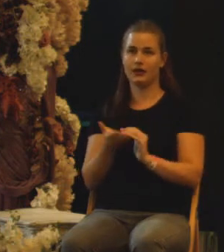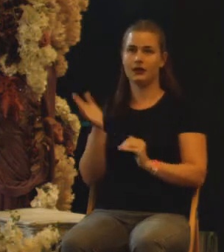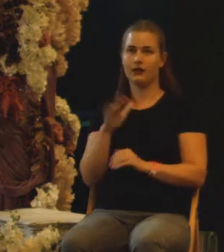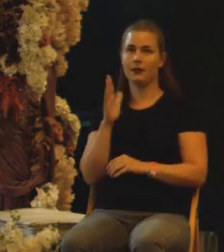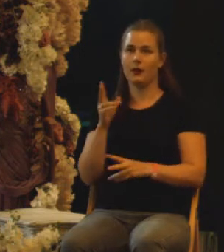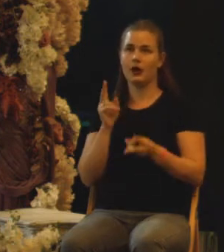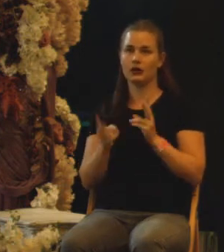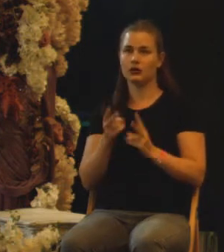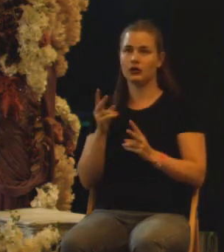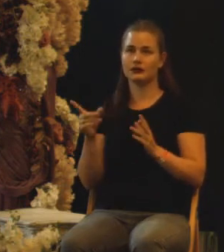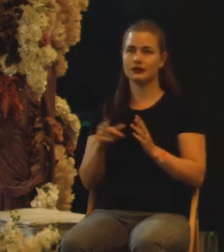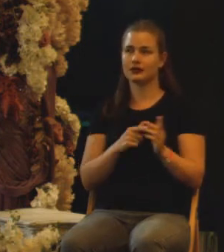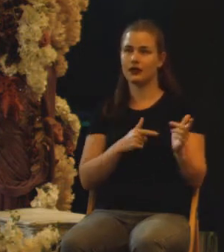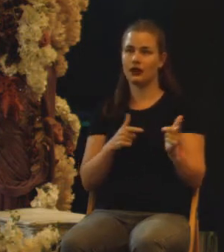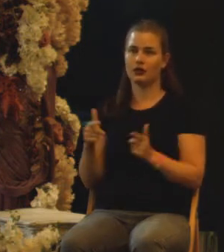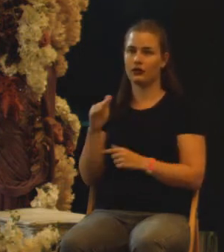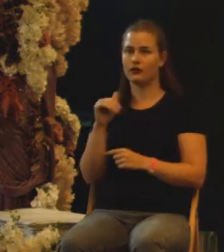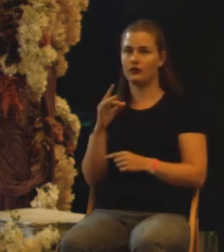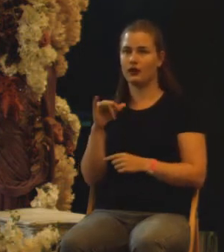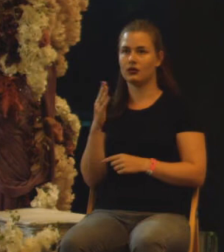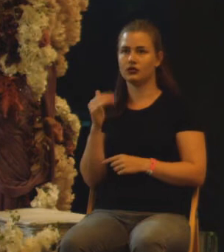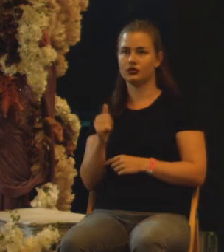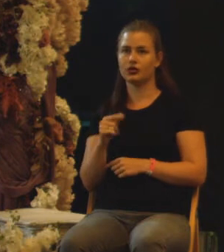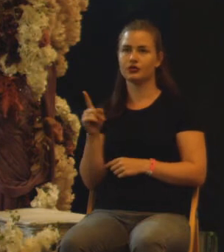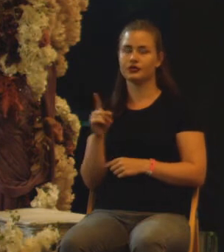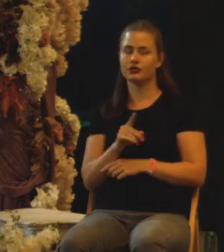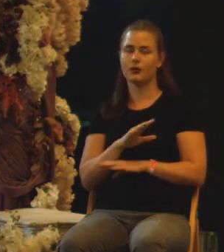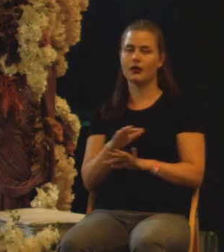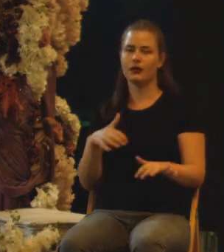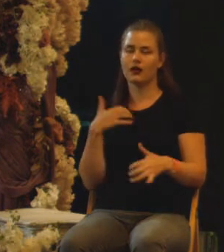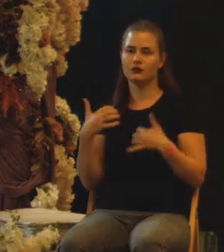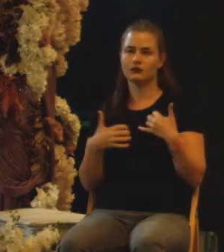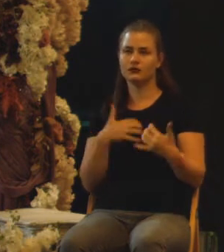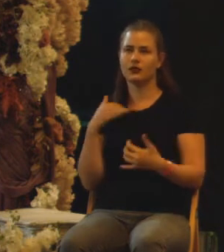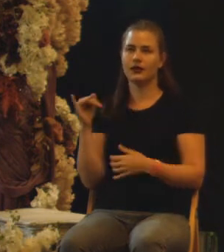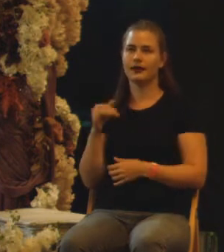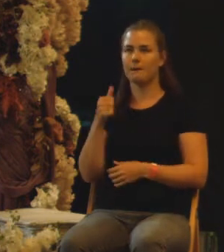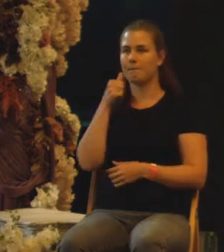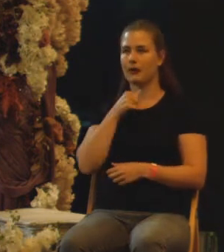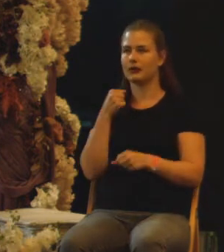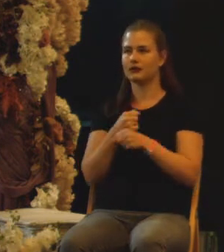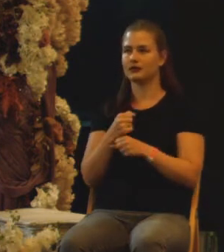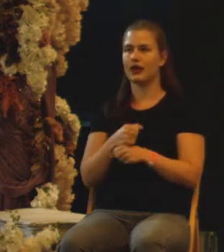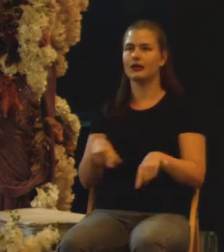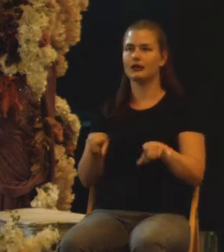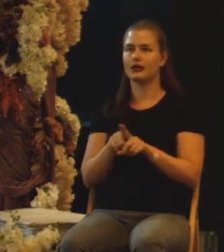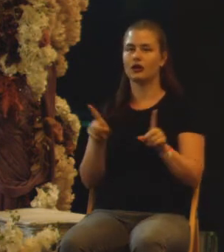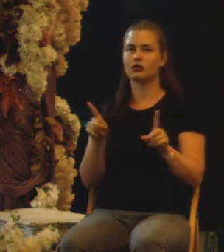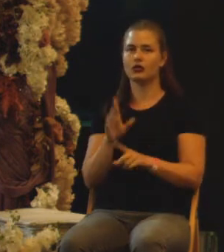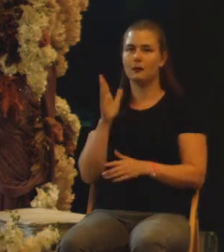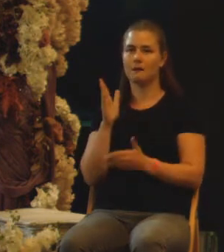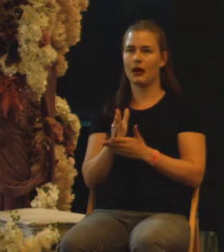давайте будем готовить ее с готового индюшиного фарша, ну, типа, чтобы не париться. Попытаемся сделать так, что прямо в